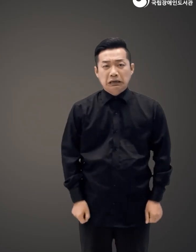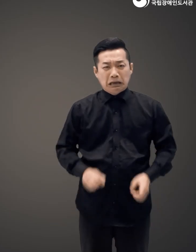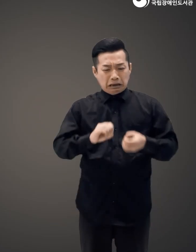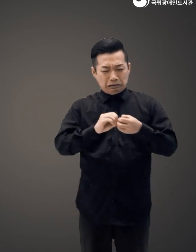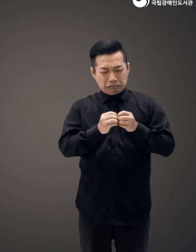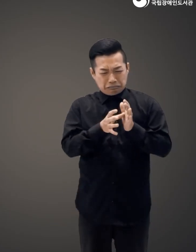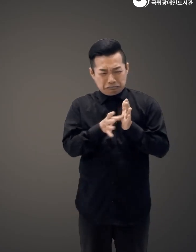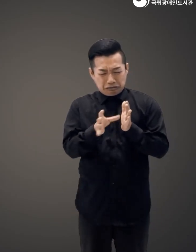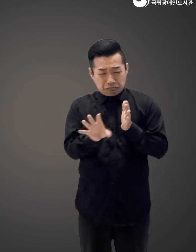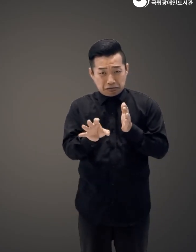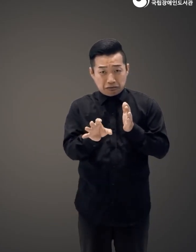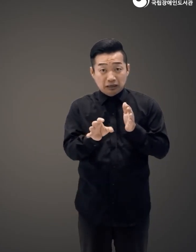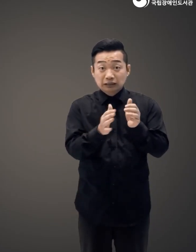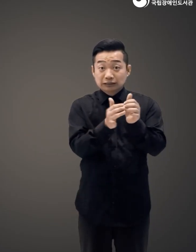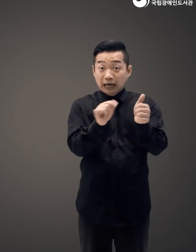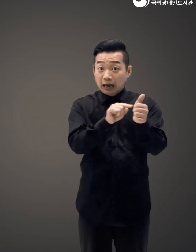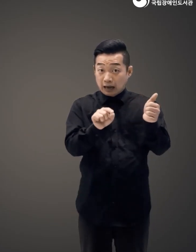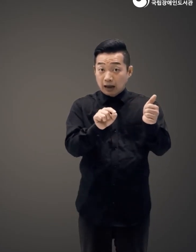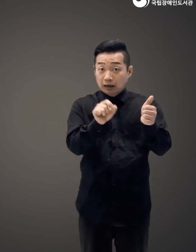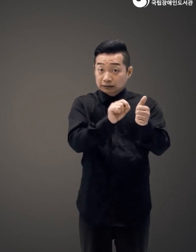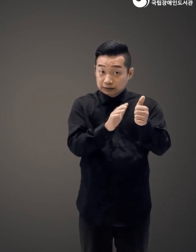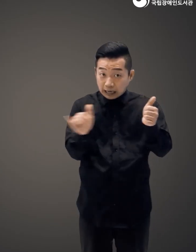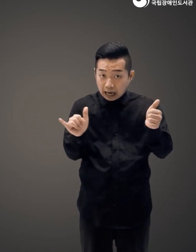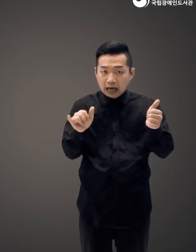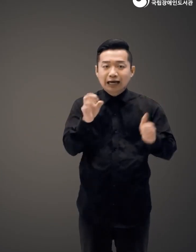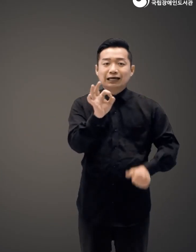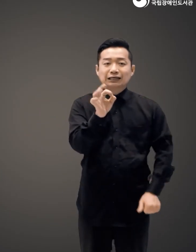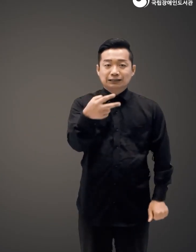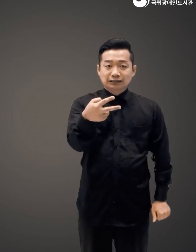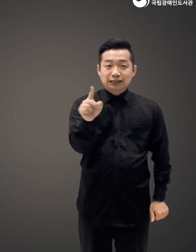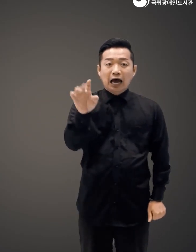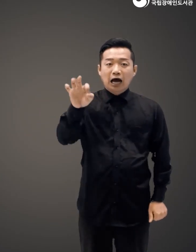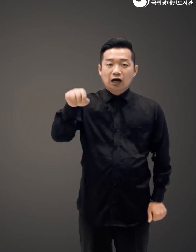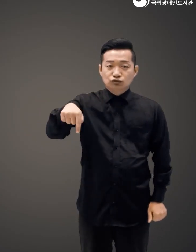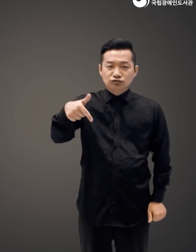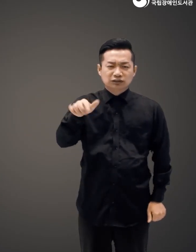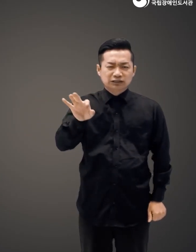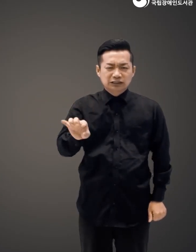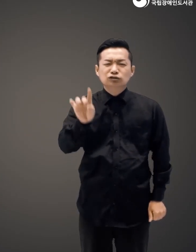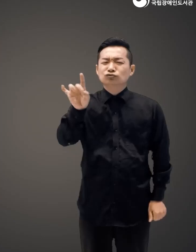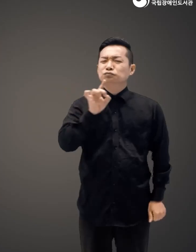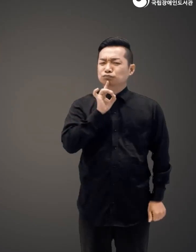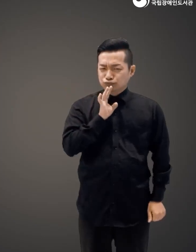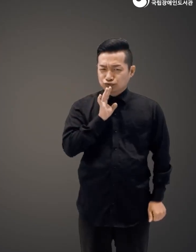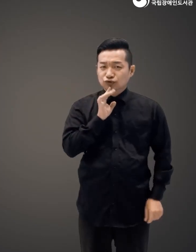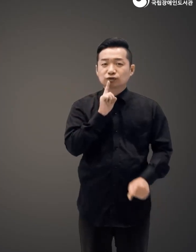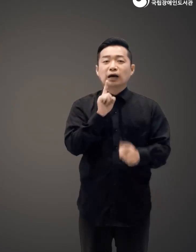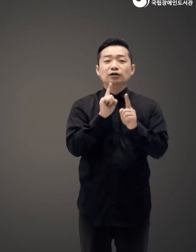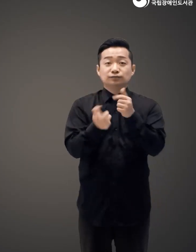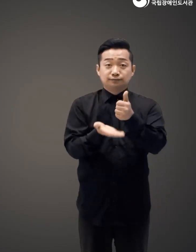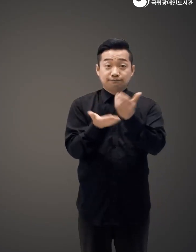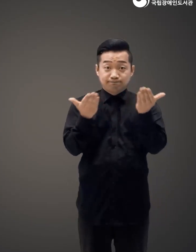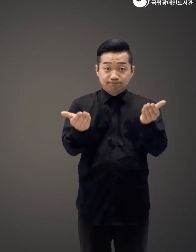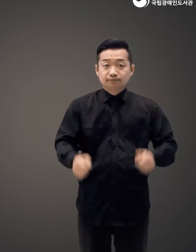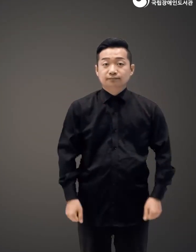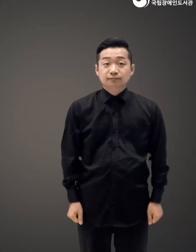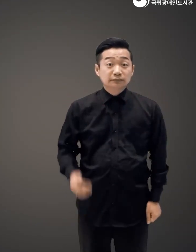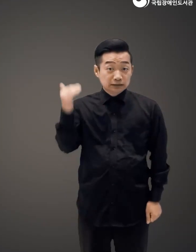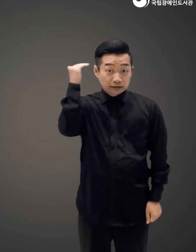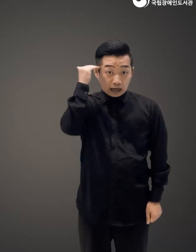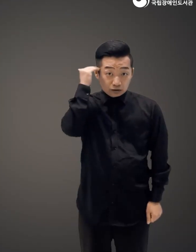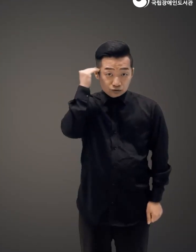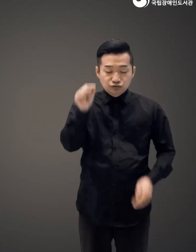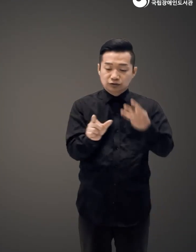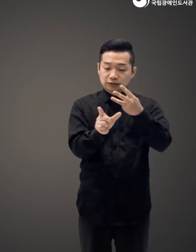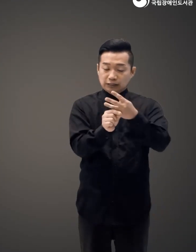뒤틀린 인물을 창조해내는 작가는 서맨사 다우닝이 유일할 것이라고 추천을 하기도 했었죠. 국내에는 올해